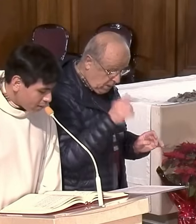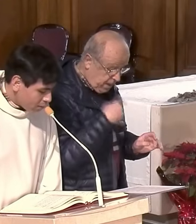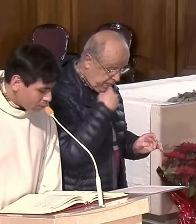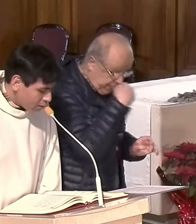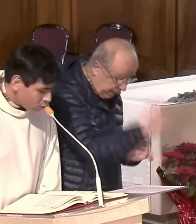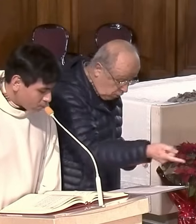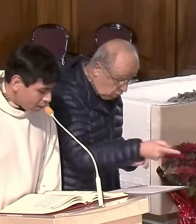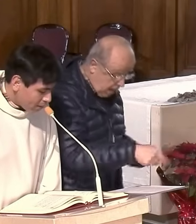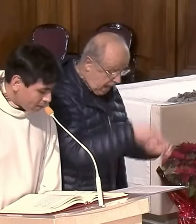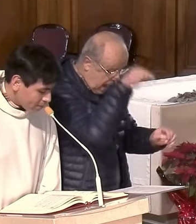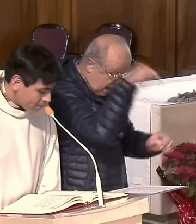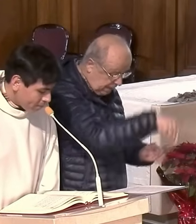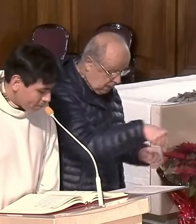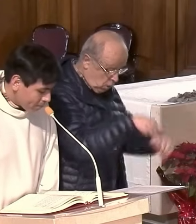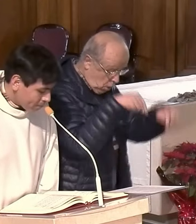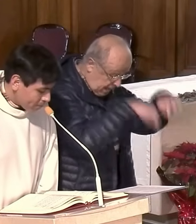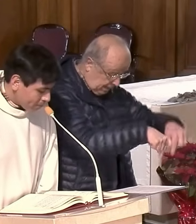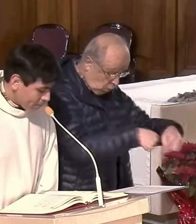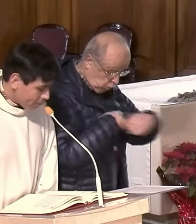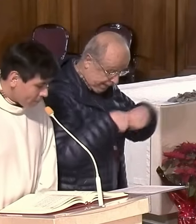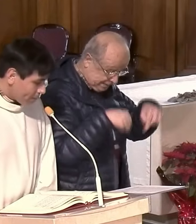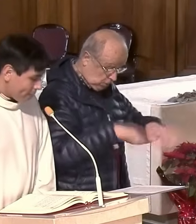que se frustrara ninguna de sus palabras.